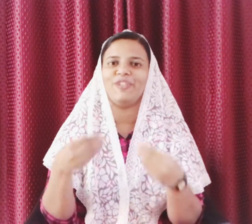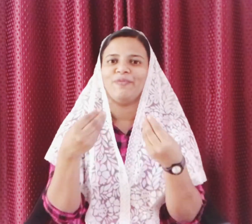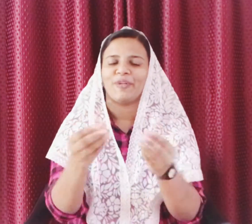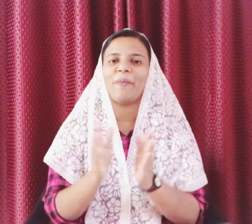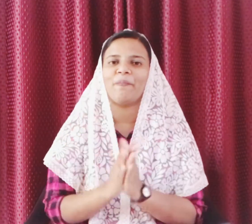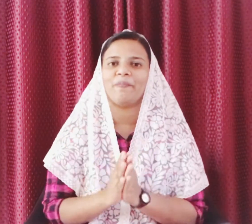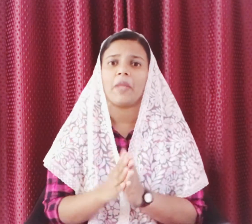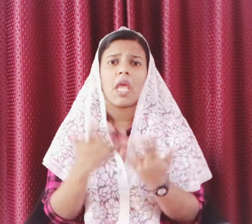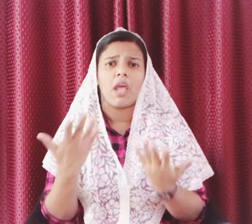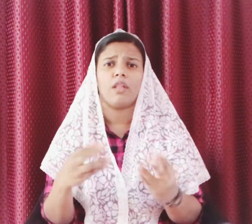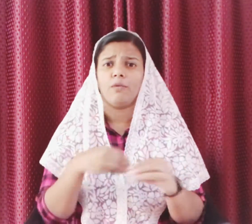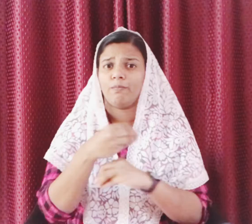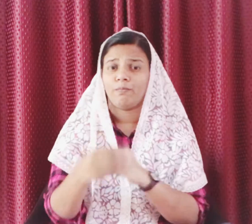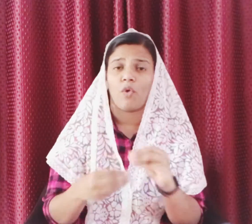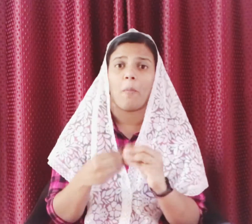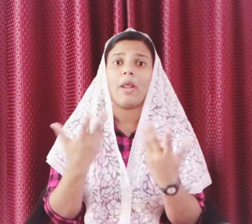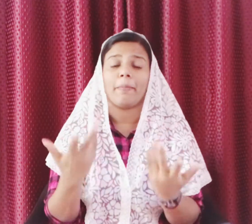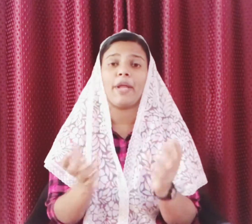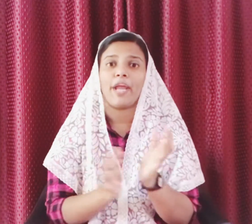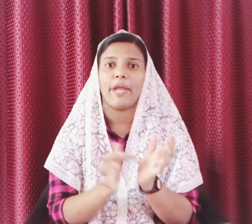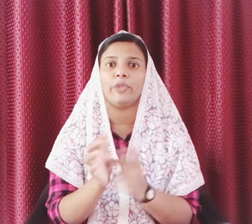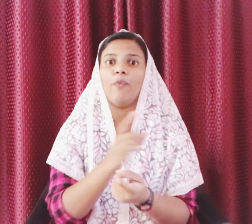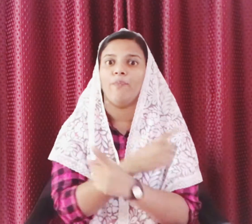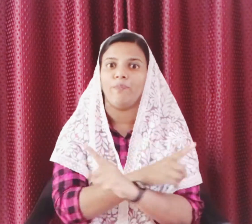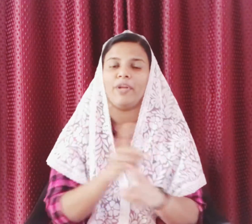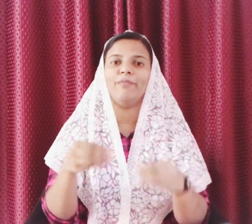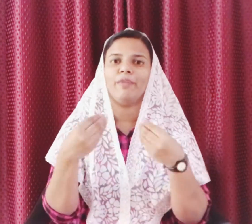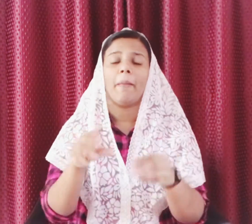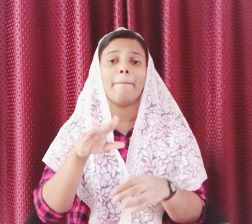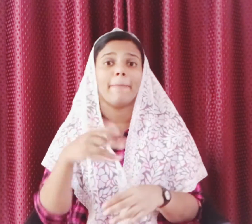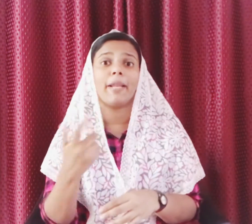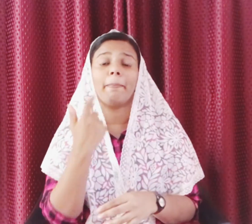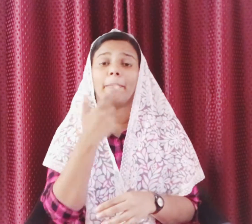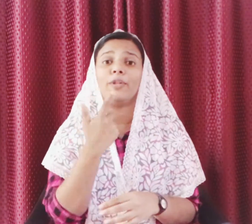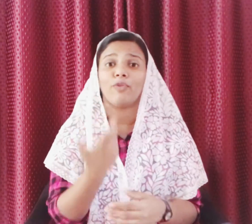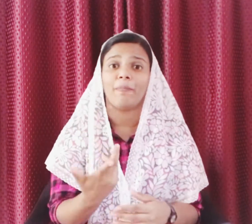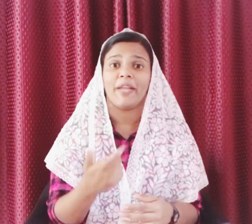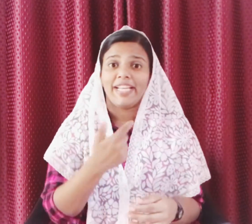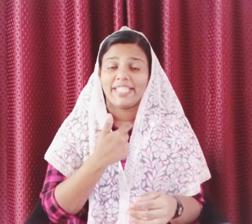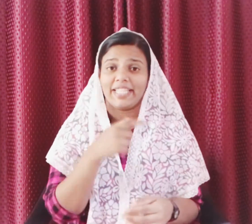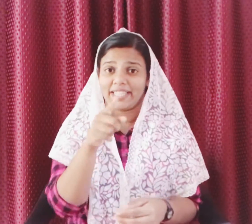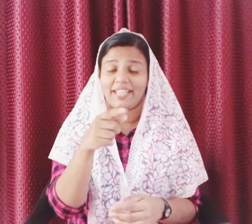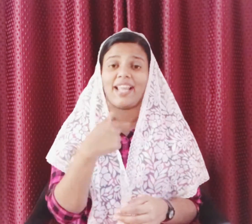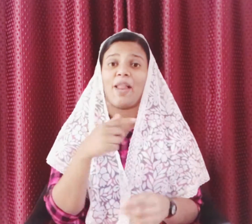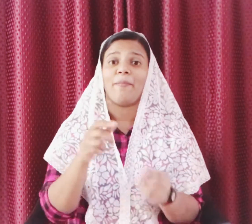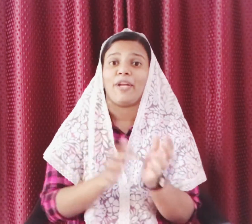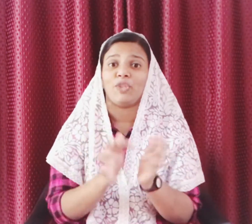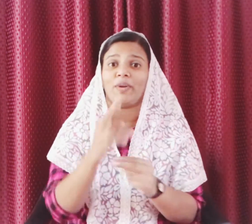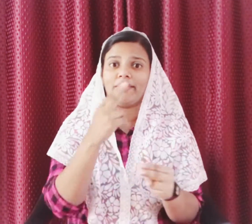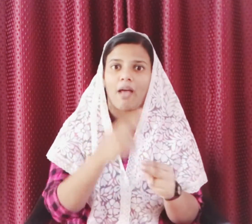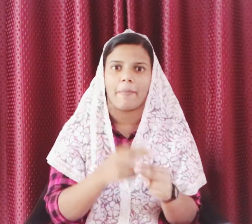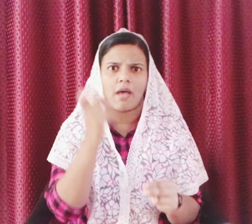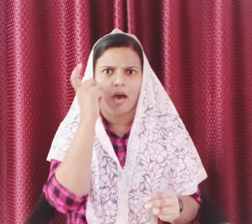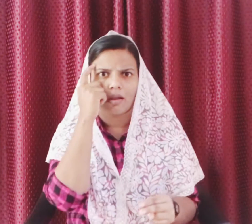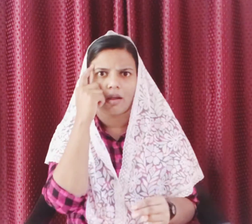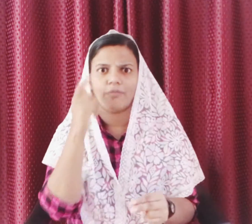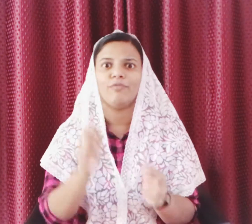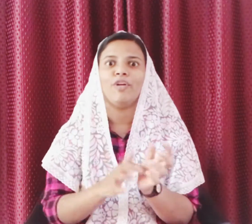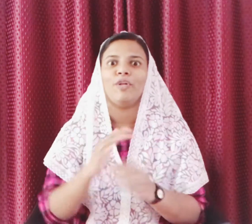സ്തോത്രം. ആമേൻ. ഏത് പ്രശ്നത്തിനും നടുവിൽ നിന്നും കർത്താവ് നമ്മളെ വിടുവിക്കും. അടുത്ത തന്നെ പറഞ്ഞത്, അവൻ എൻ്റെ നാമത്തെ അറിയിക്കാൻ ഞാൻ അവനെ ഉയർത്തും. അപ്പോൾ കർത്താവ് എന്ത്